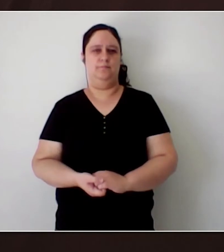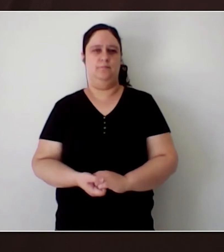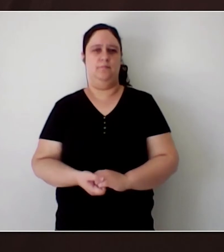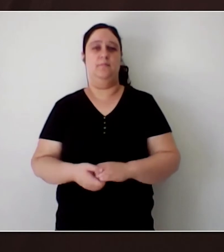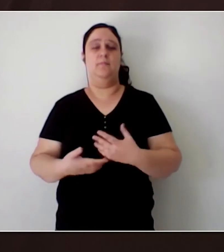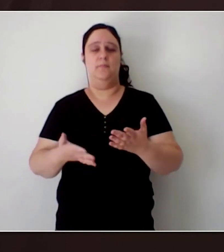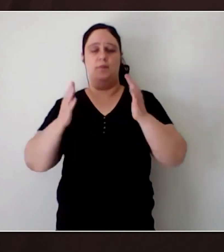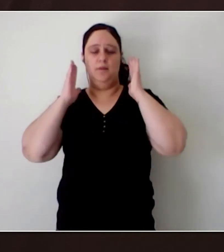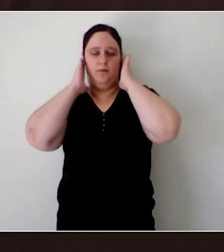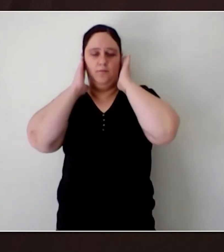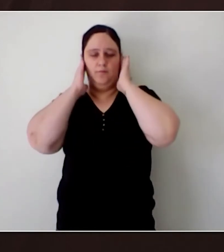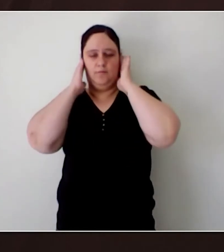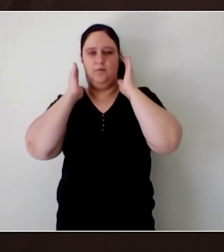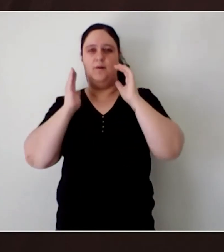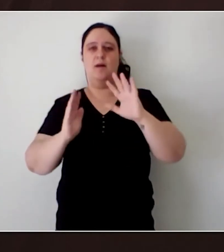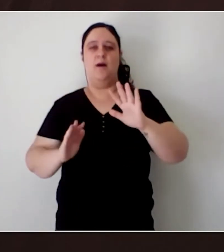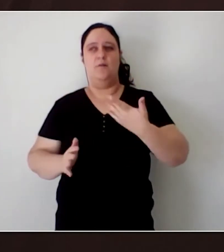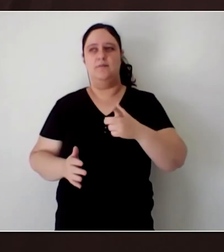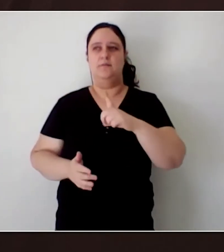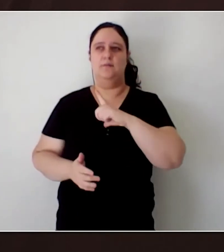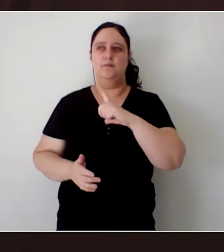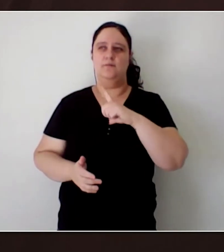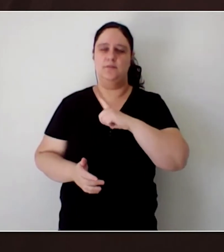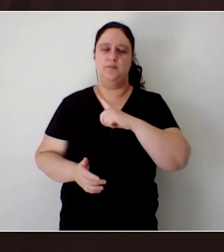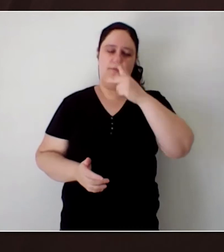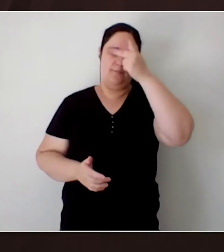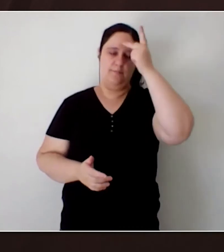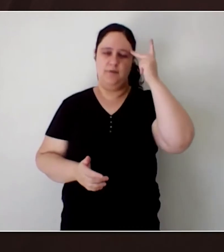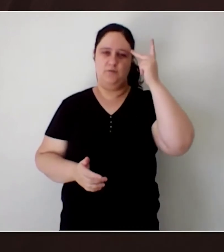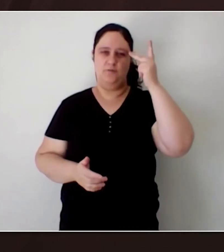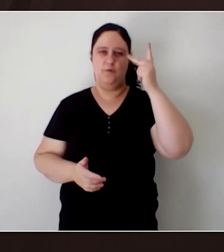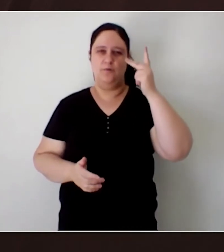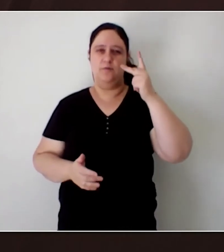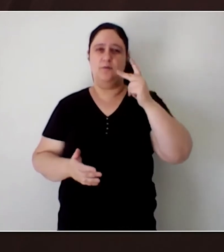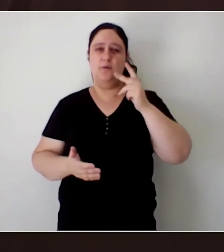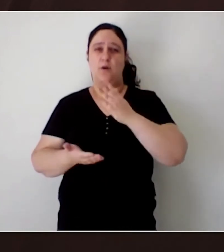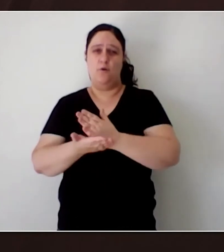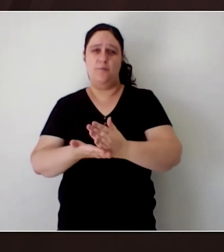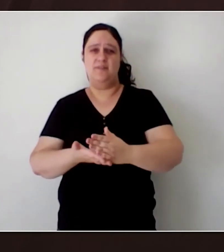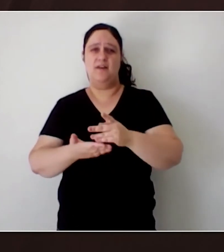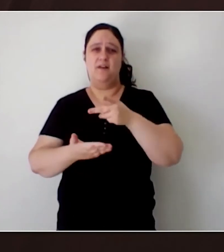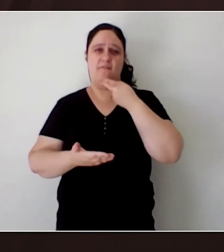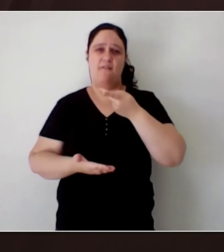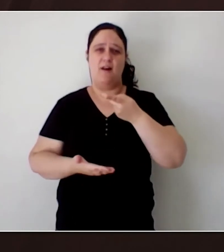saiu do nosso meio, então não era dos nossos. Dos nossos aqui, irmãos, são aquele de boa terra,